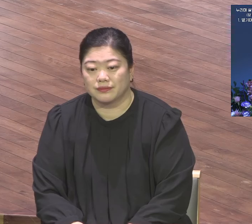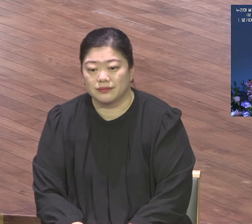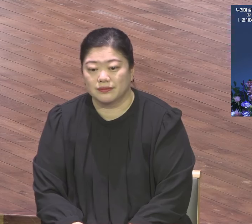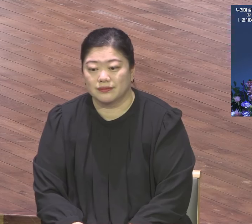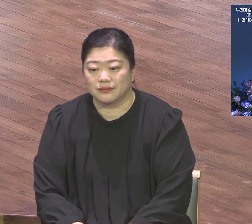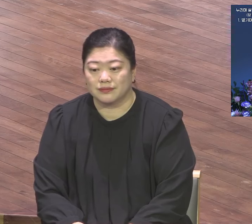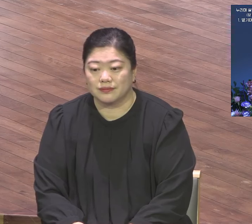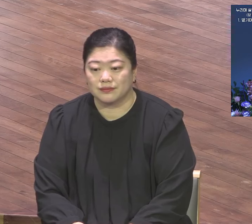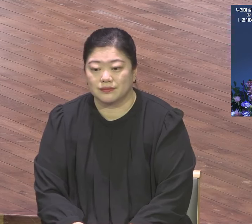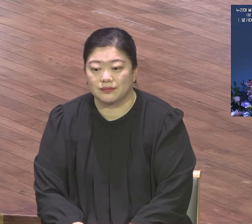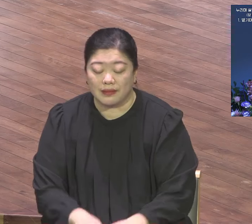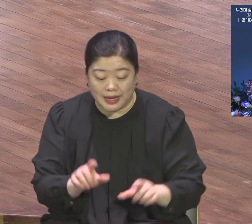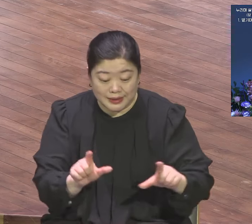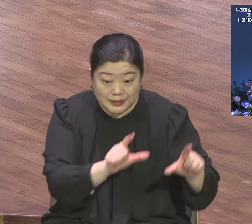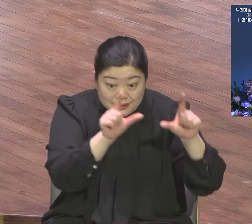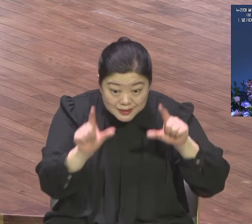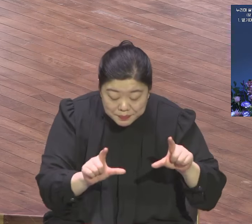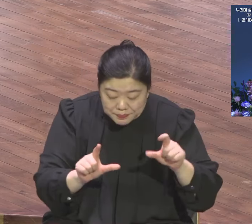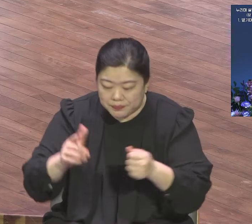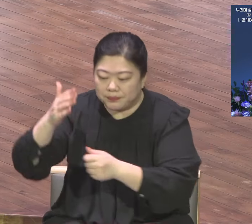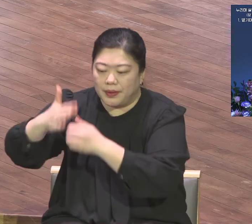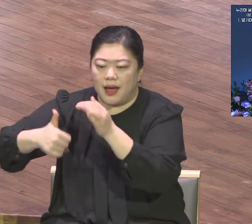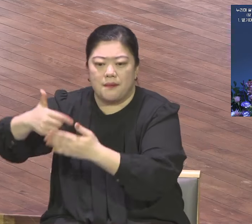하나님이 없는 인생이 결국은 뭐요?